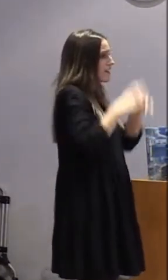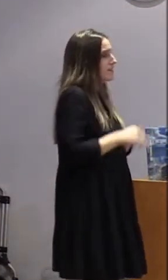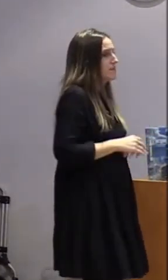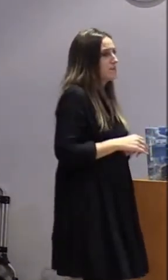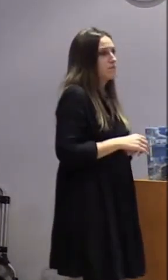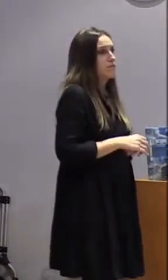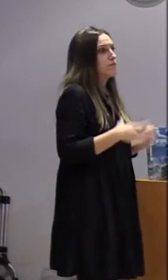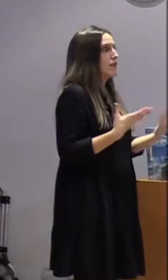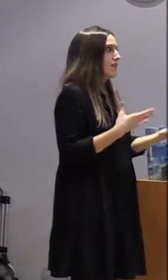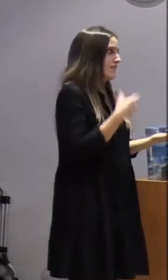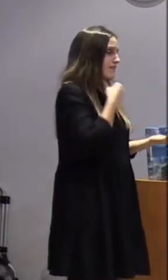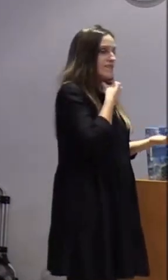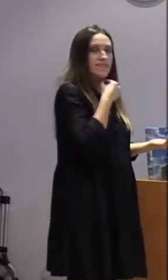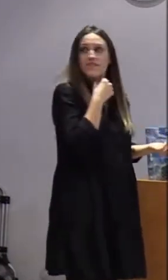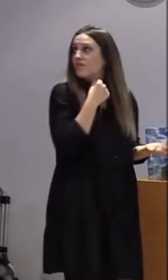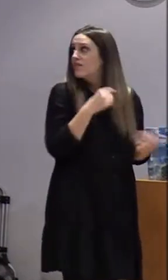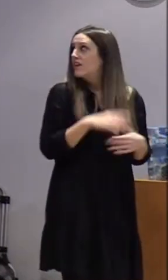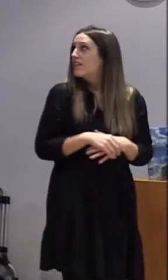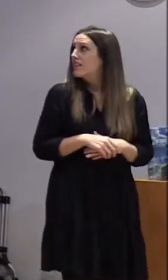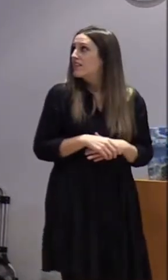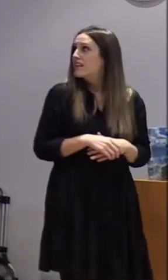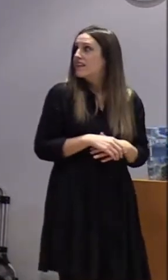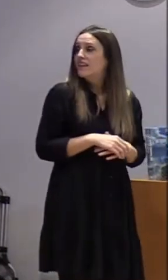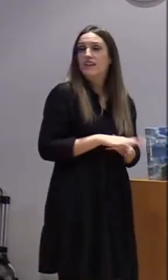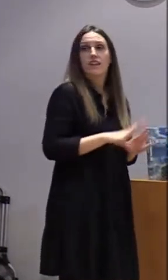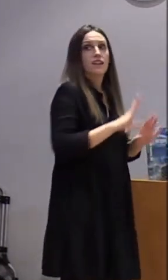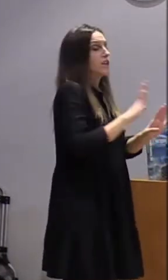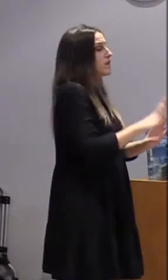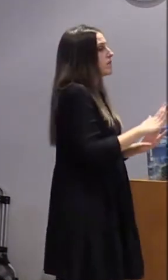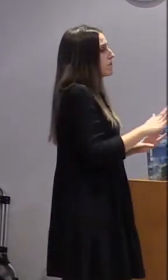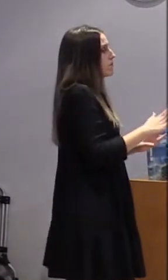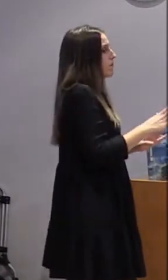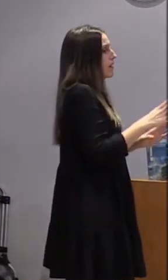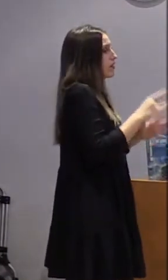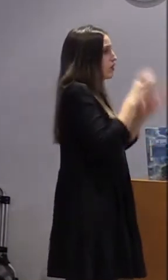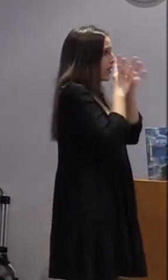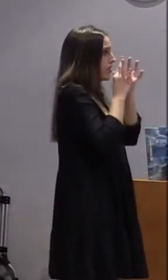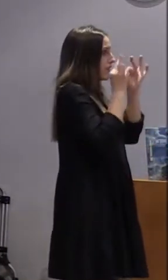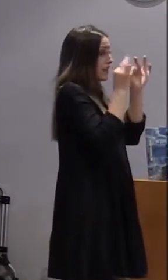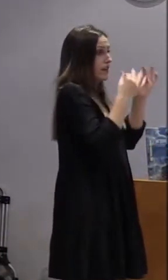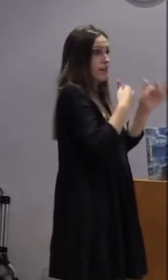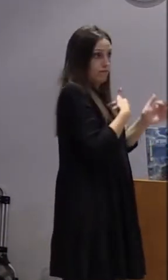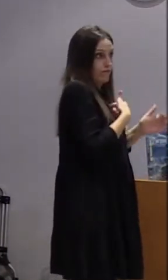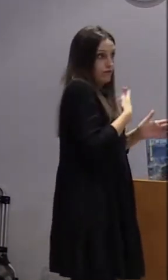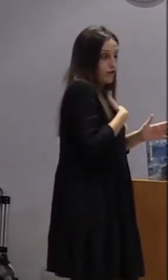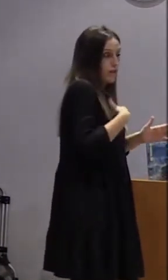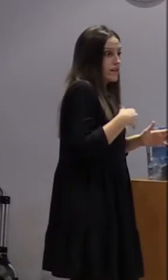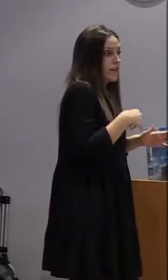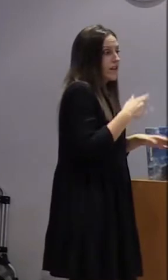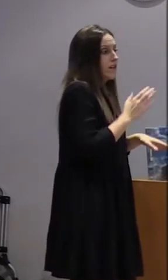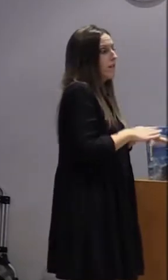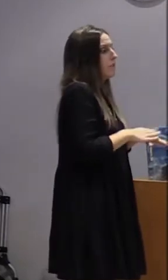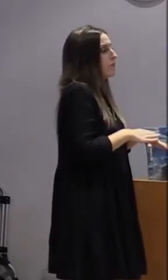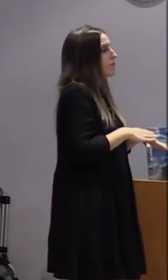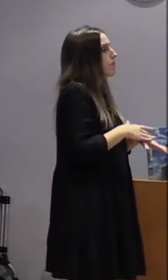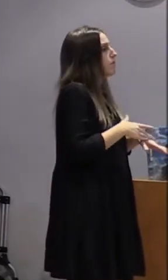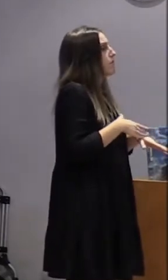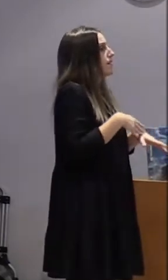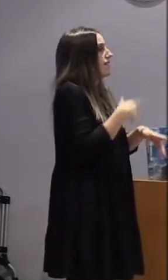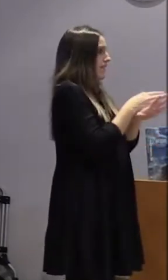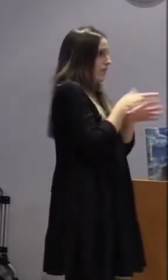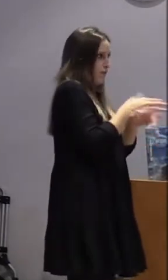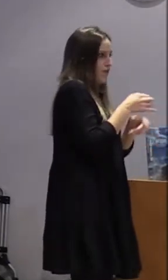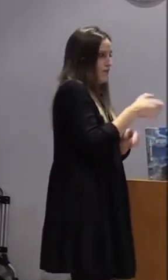Bueno, pues lo he puesto fácil, ¿eh? Pero he puesto Dalí con toda mi intención. Lo primero para jugar al juego de la pareidolia y las